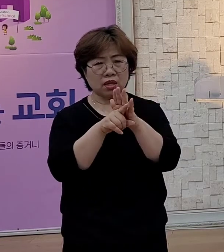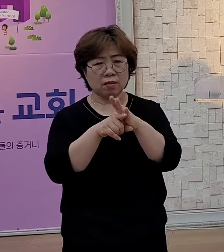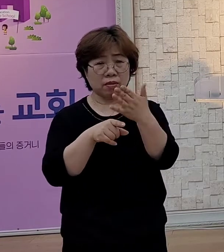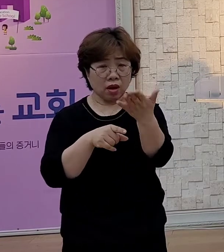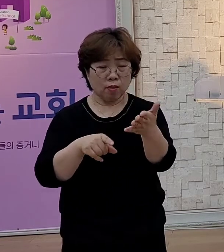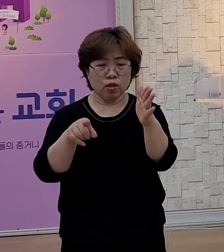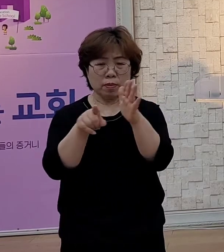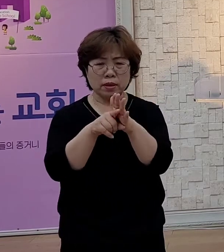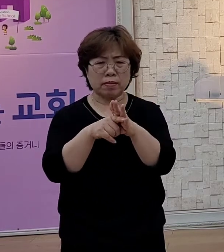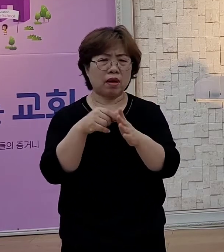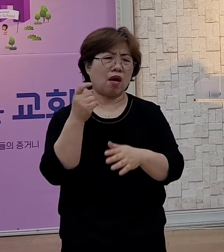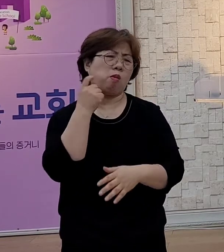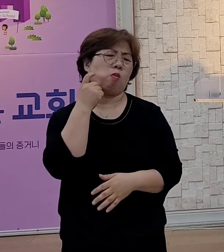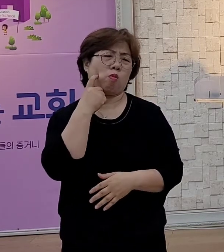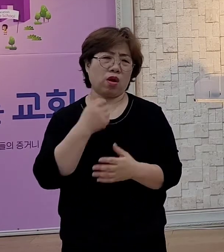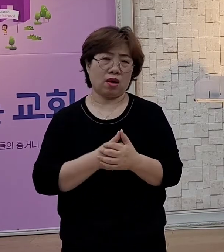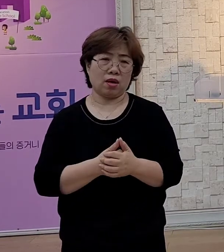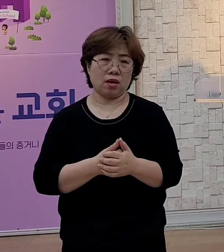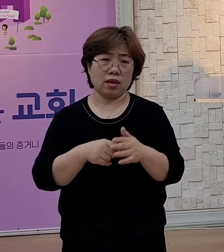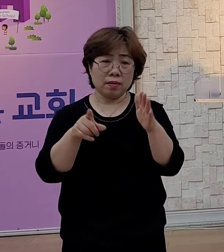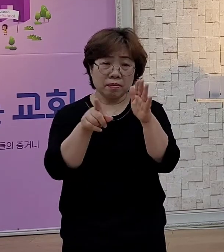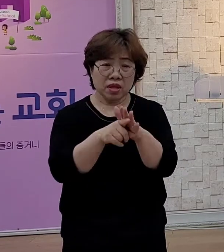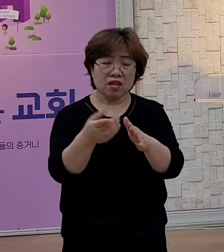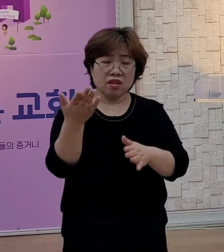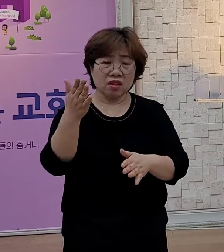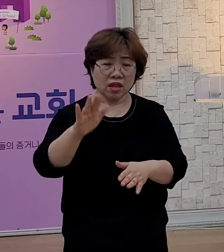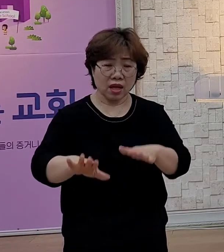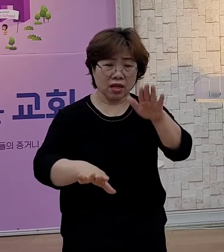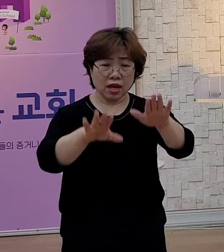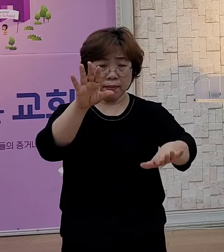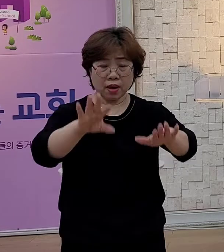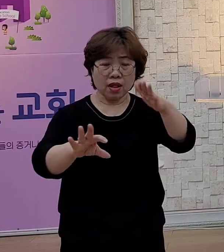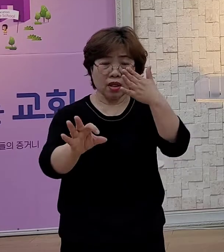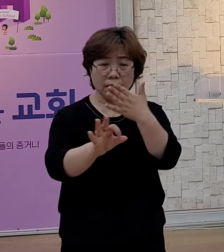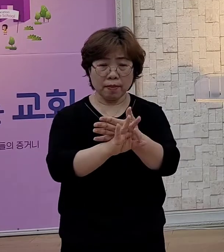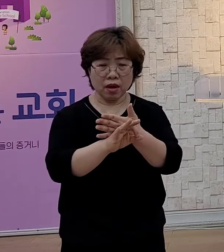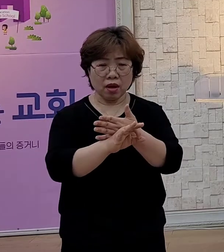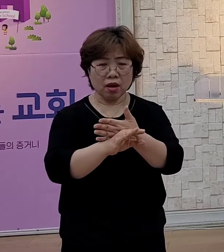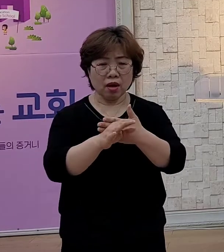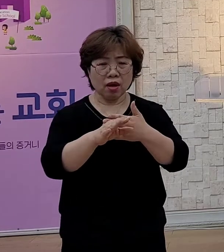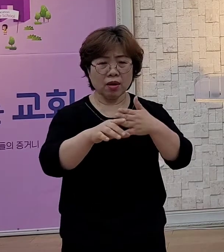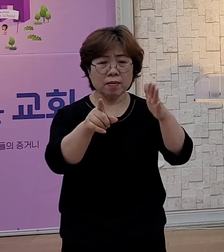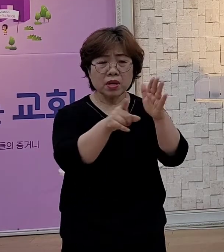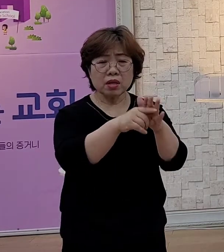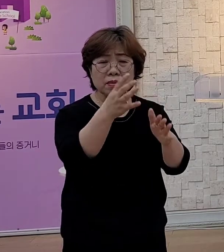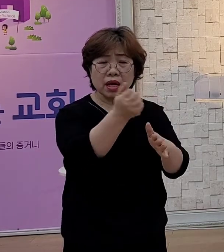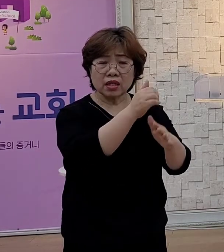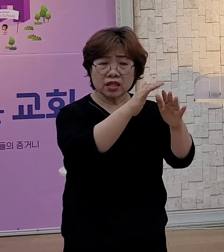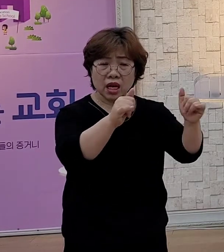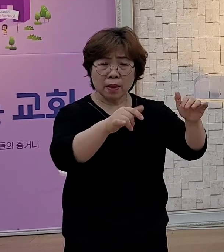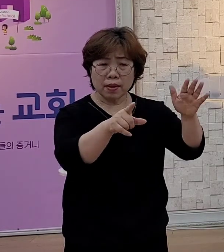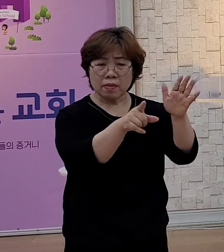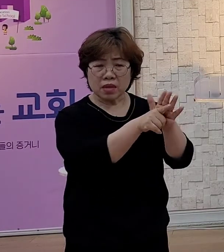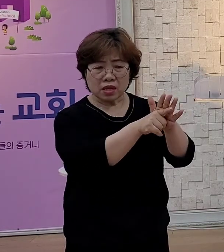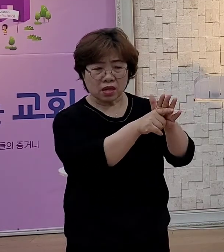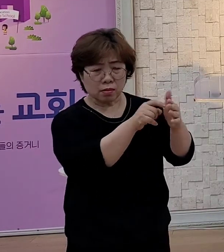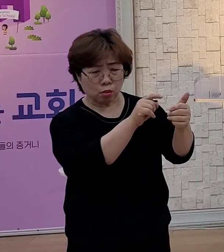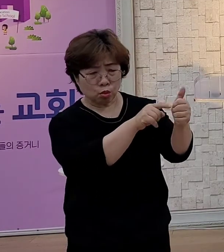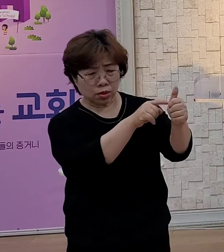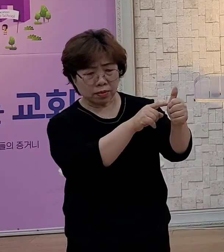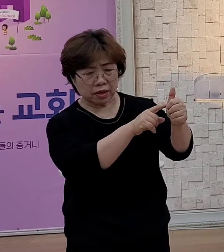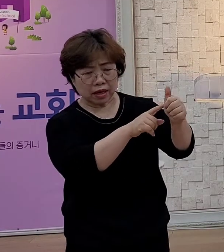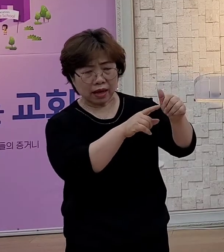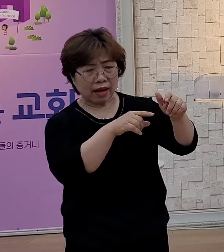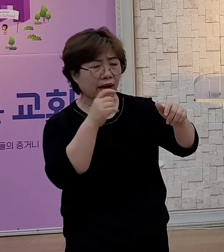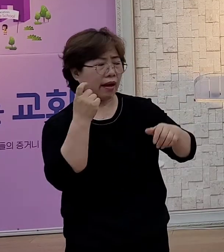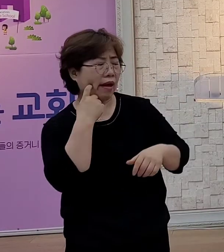얘기다. 믿는데 사람을 차별해서는 안 된다라고 했기 때문에 그런 차별이 우리 안에 엄연히 존재한다면 우리의 믿음